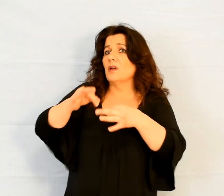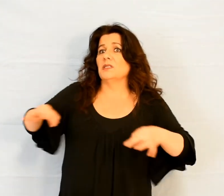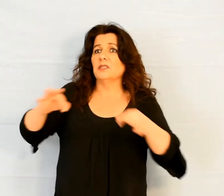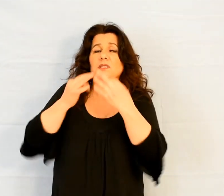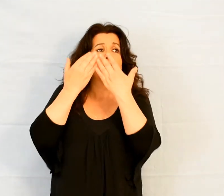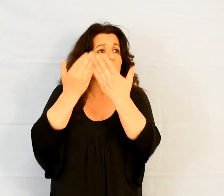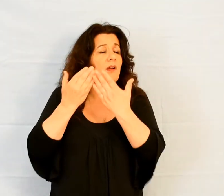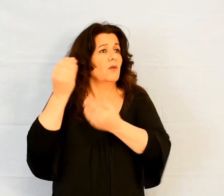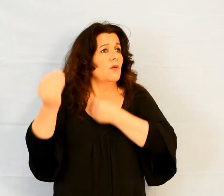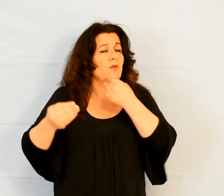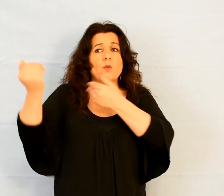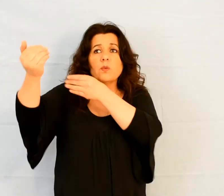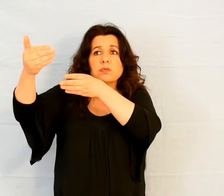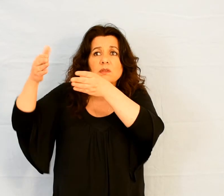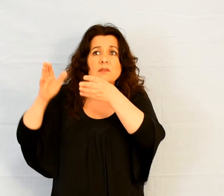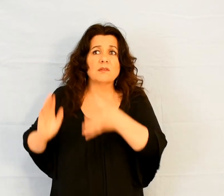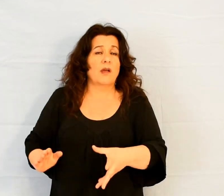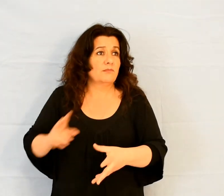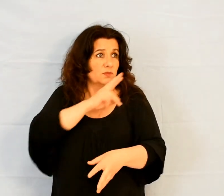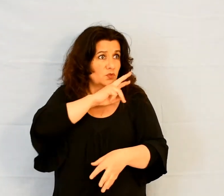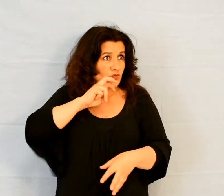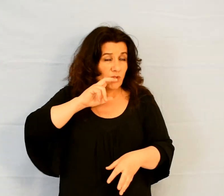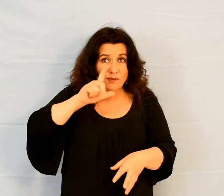réunissent, et je n'ai jamais parlé en cachette.